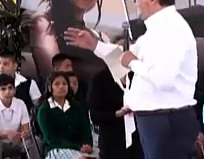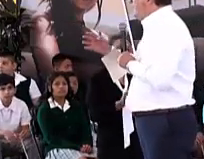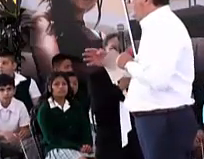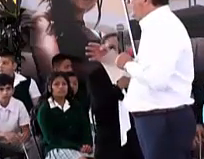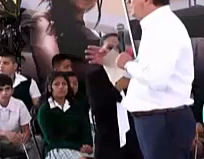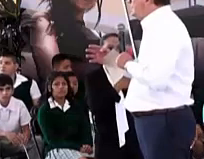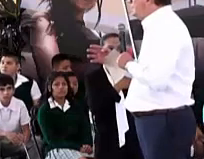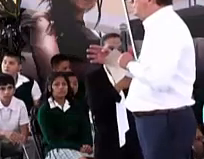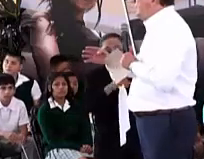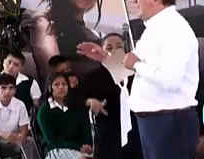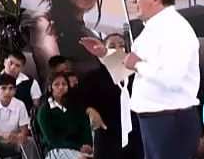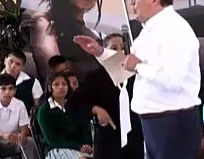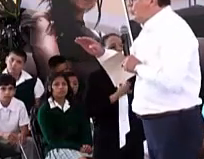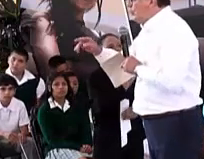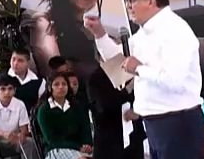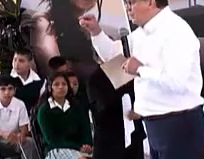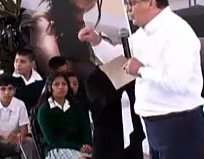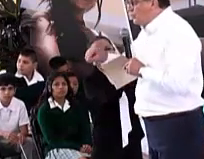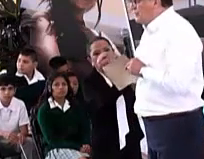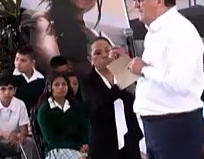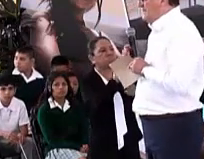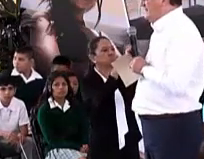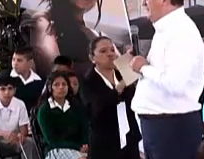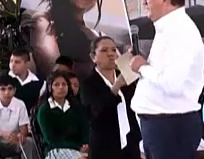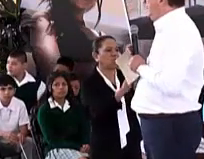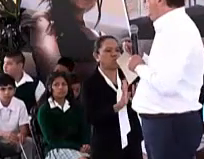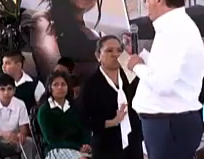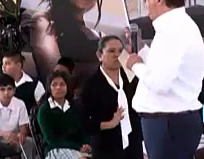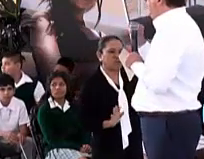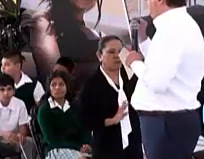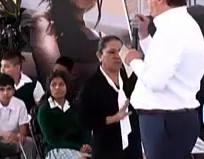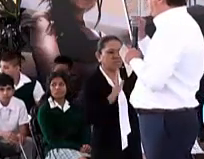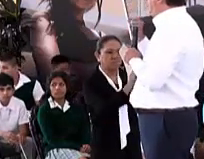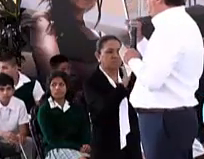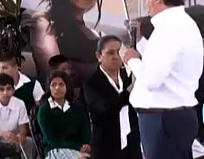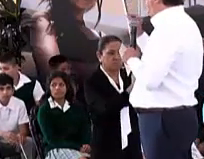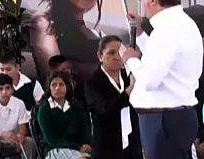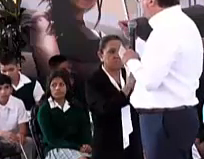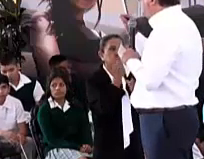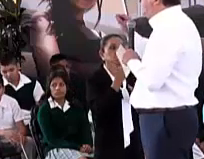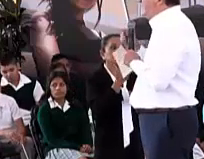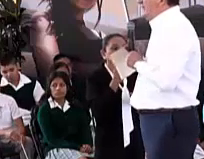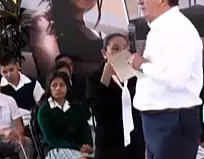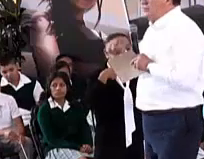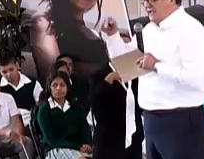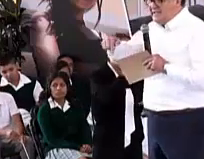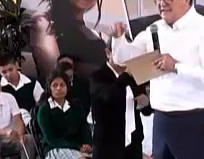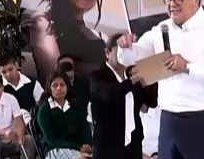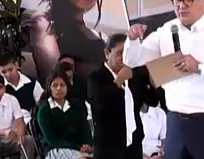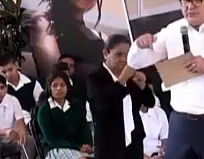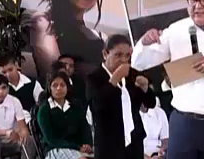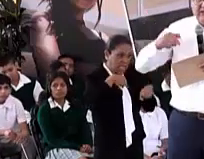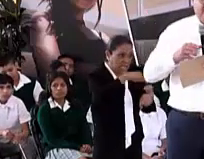promesas de gobiernos que no cumplieron con ustedes, y que en estos 17 años,